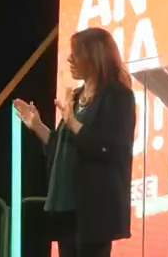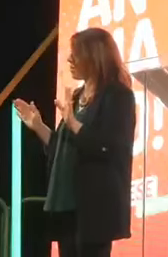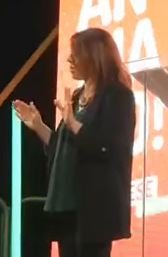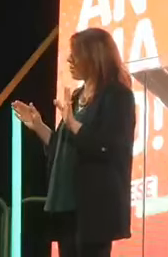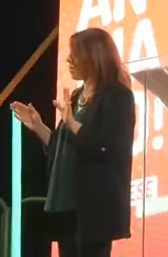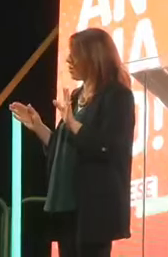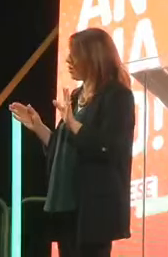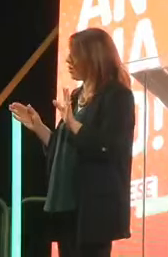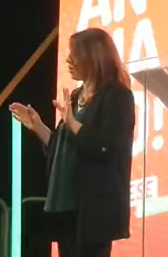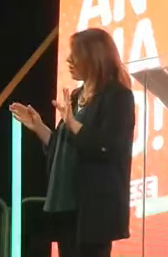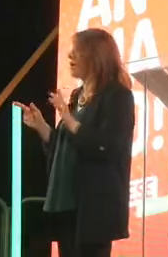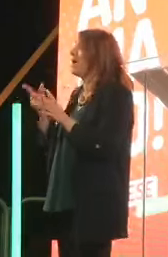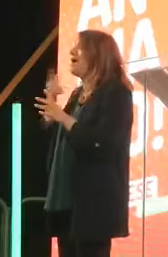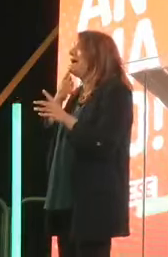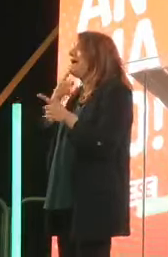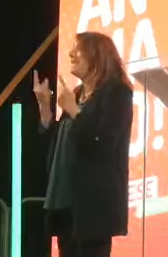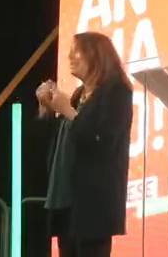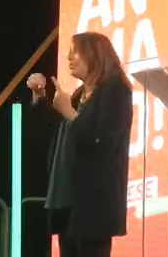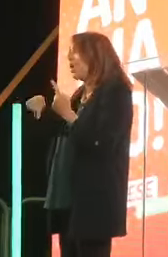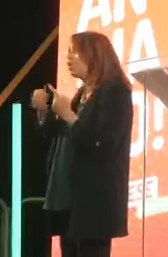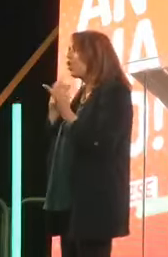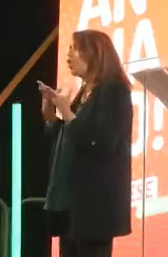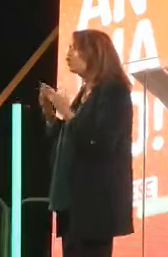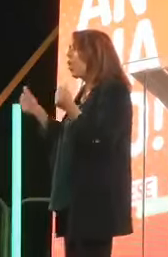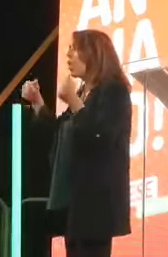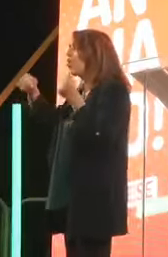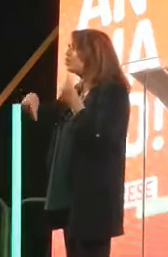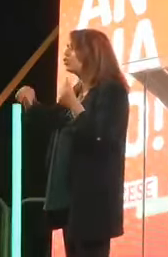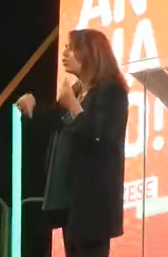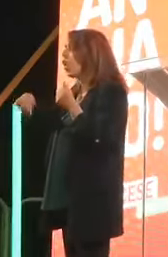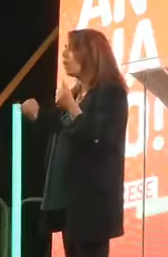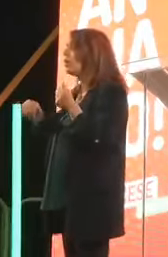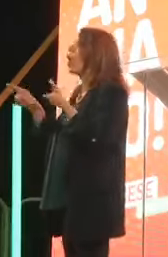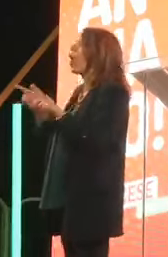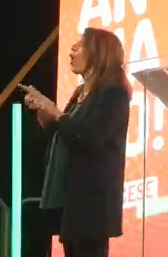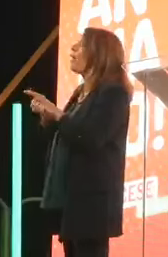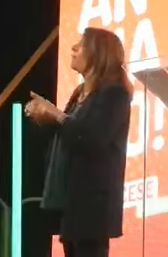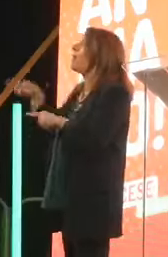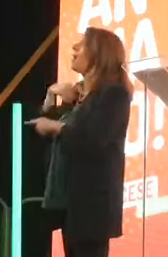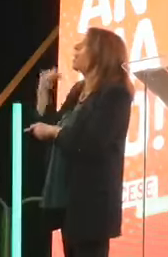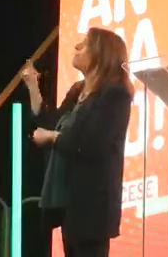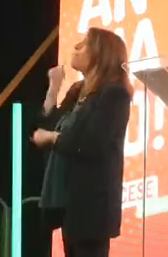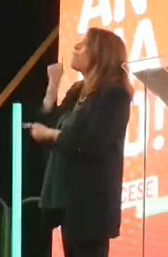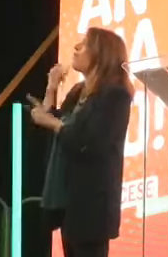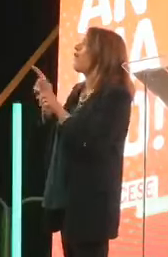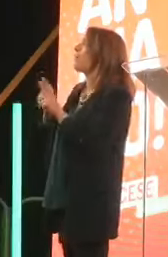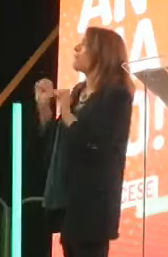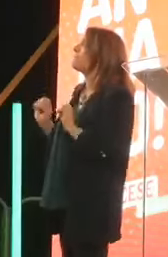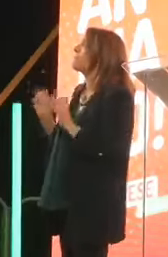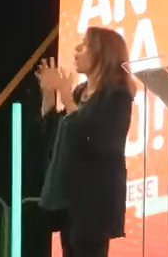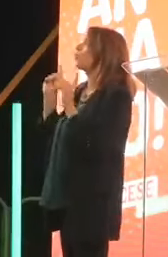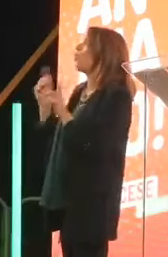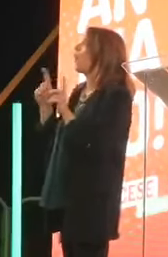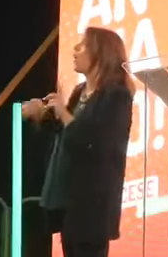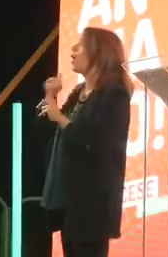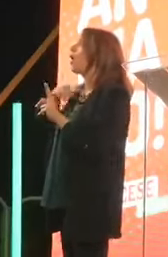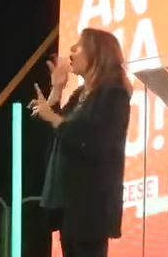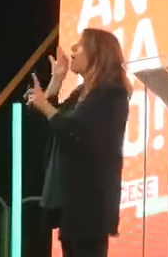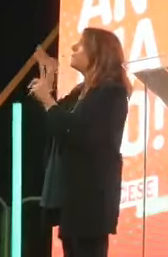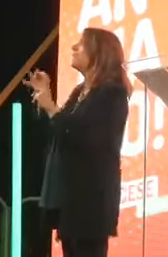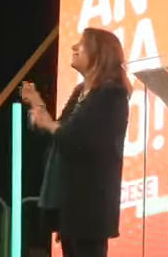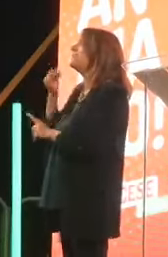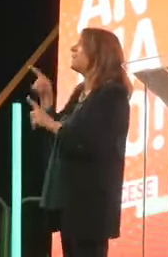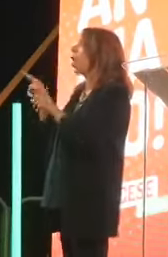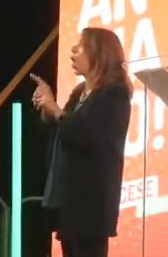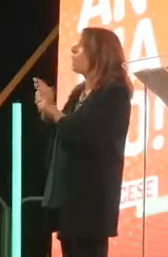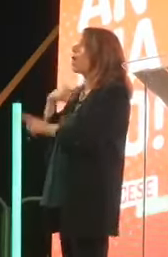Davanti a questi fatti la soluzione però non è quella più facile che va tanto di moda, cercare di puntare sempre il